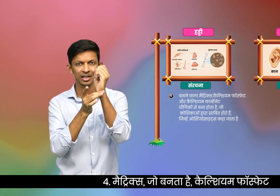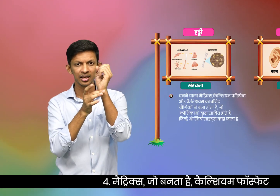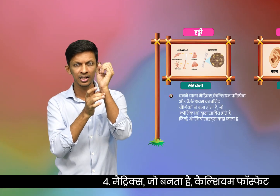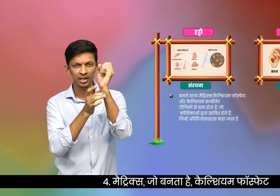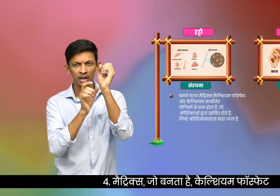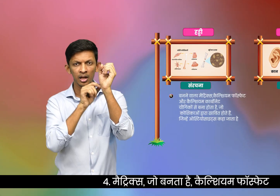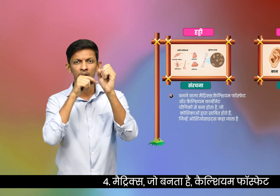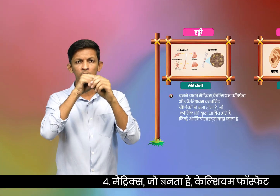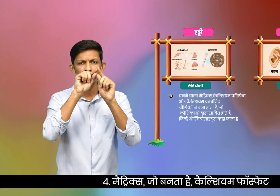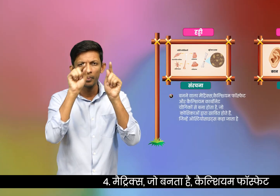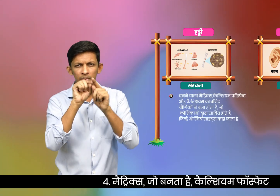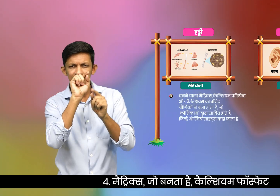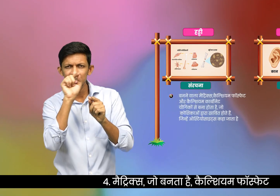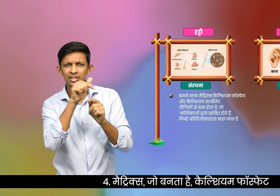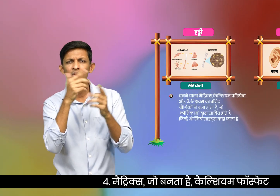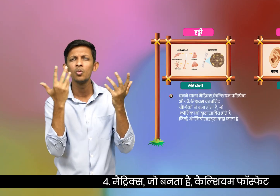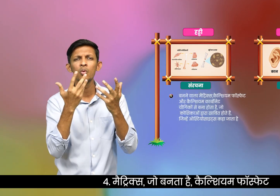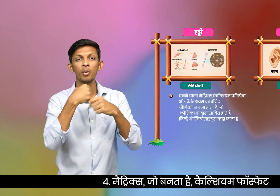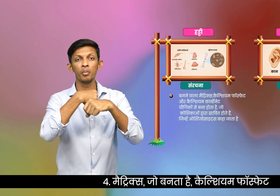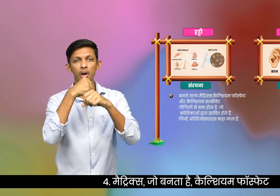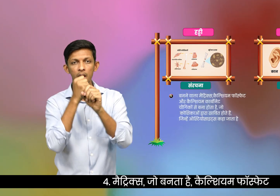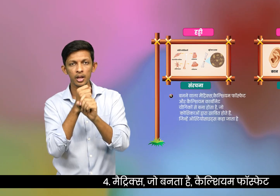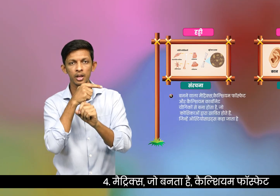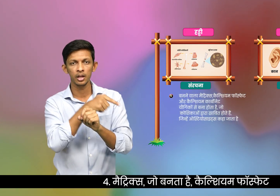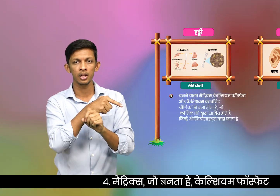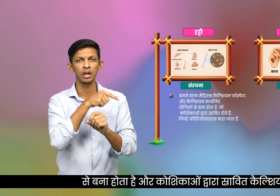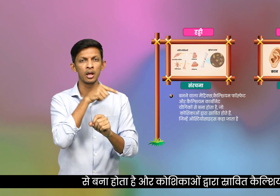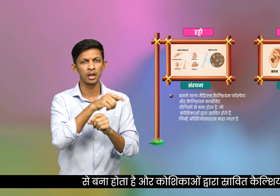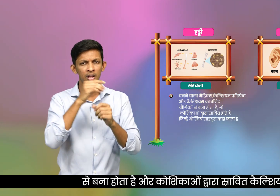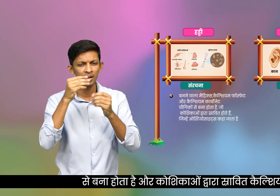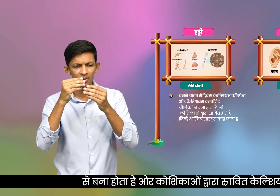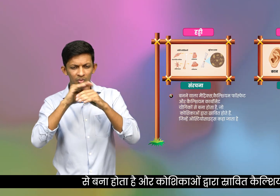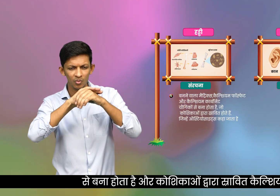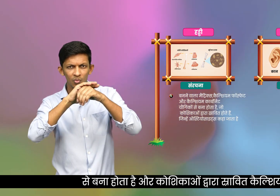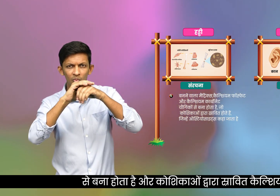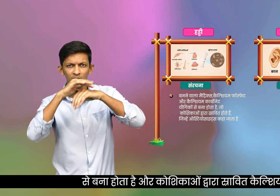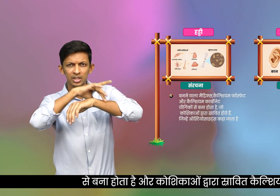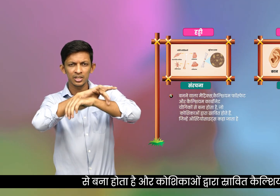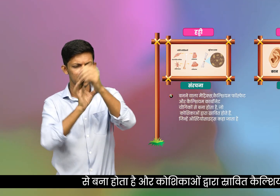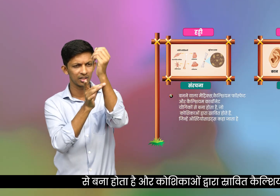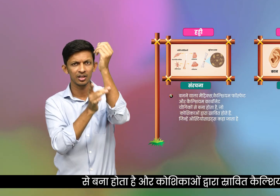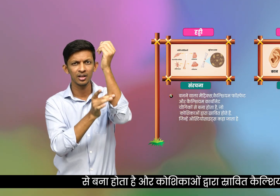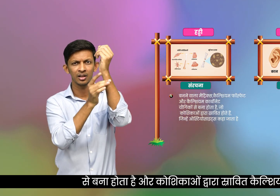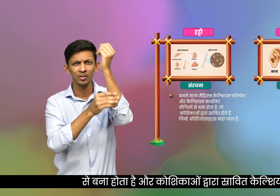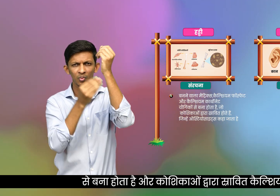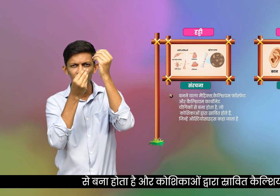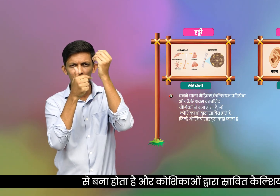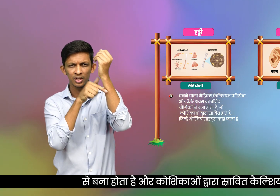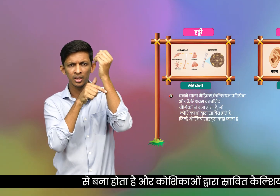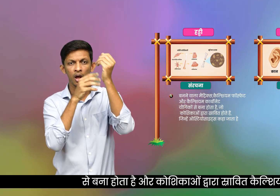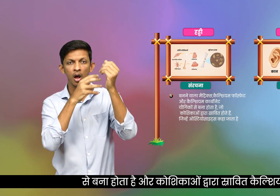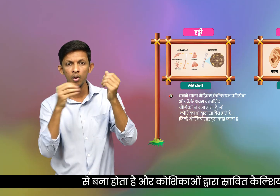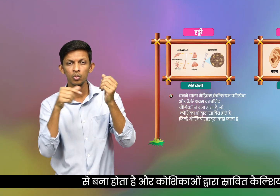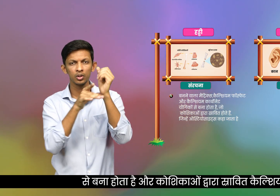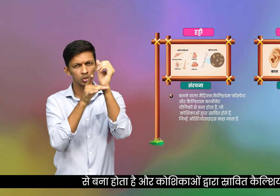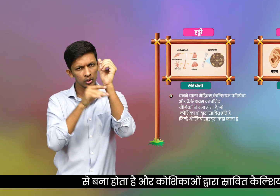चौथा, मैट्रिक्स जो बनता है कैल्शियम फॉस्फेट से बना होता है और कोशिकाओं द्वारा